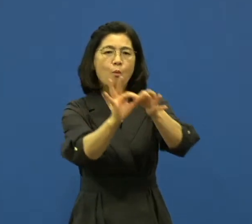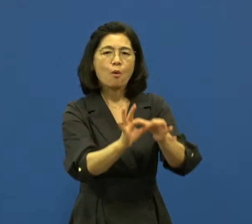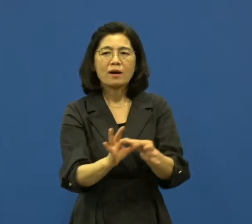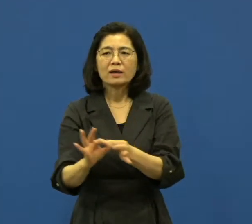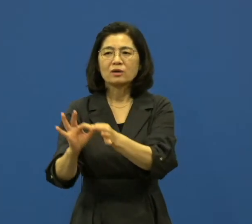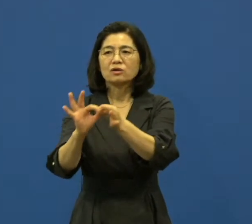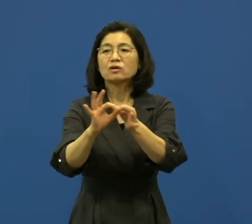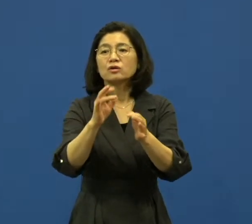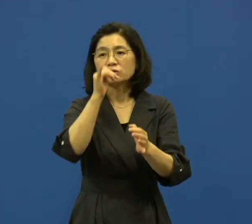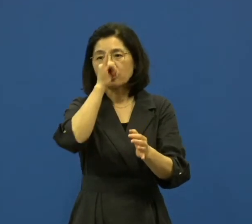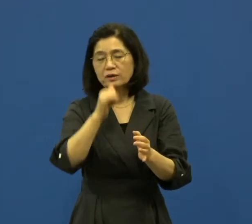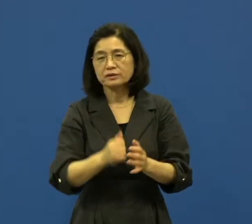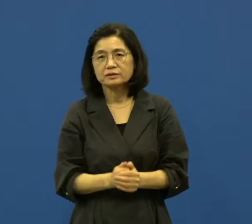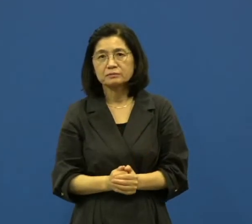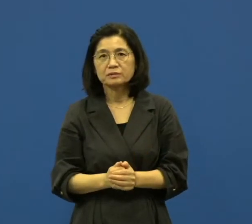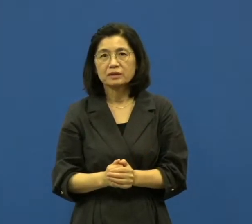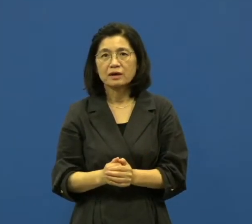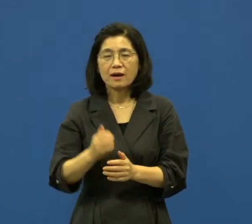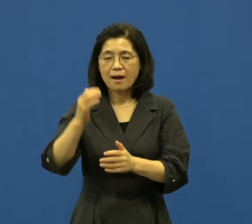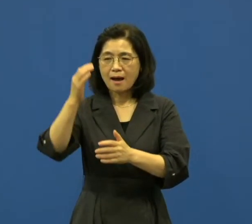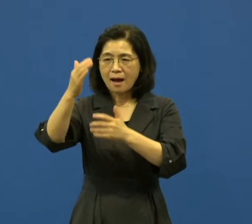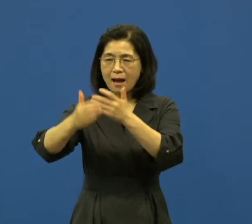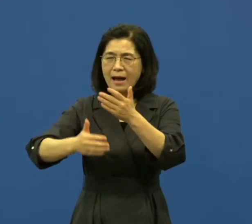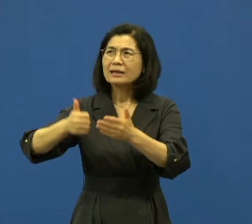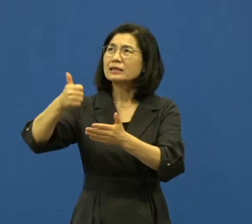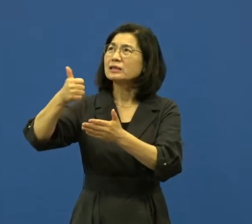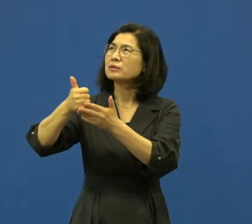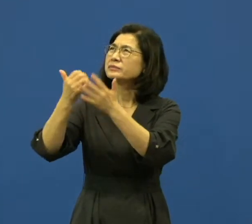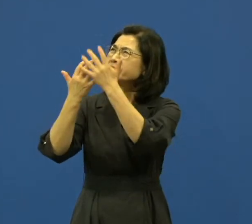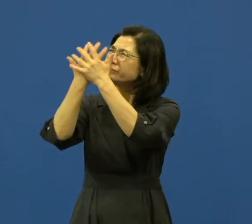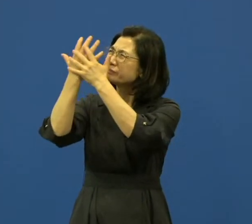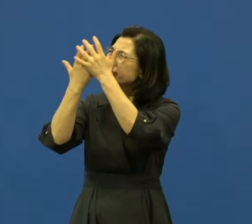말은 하나님은 추상적인 신이 아니라는 얘기입니다.